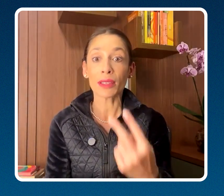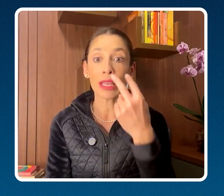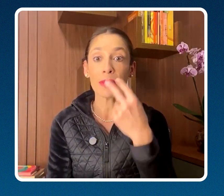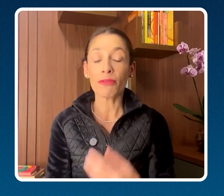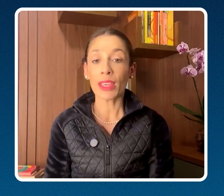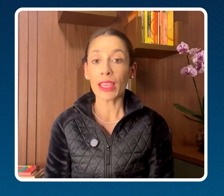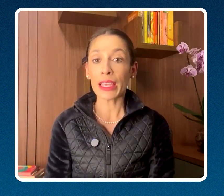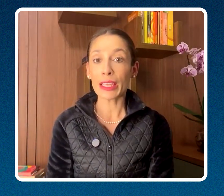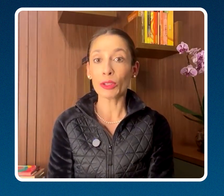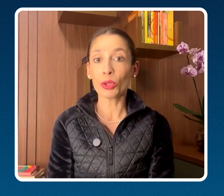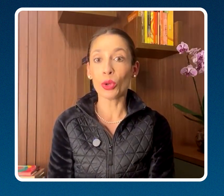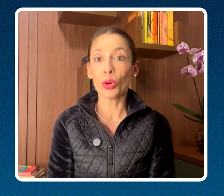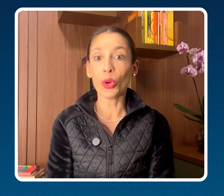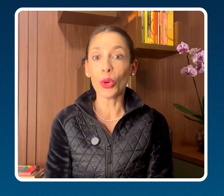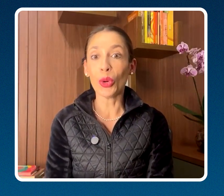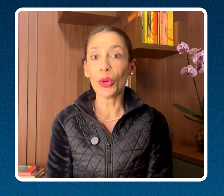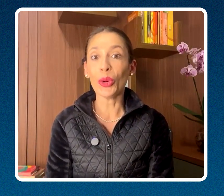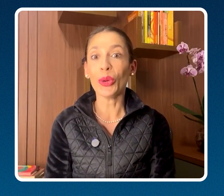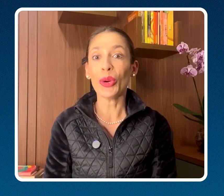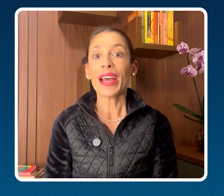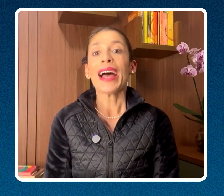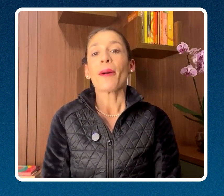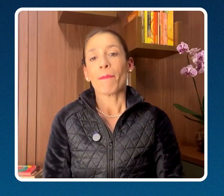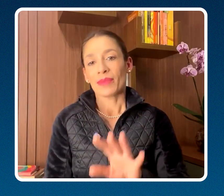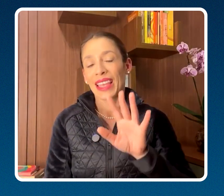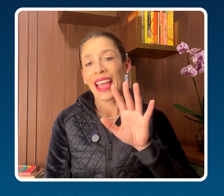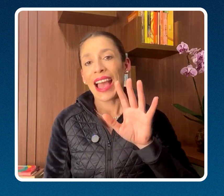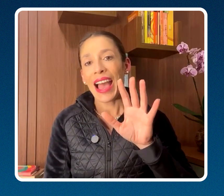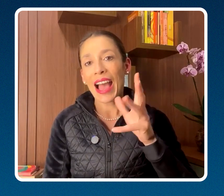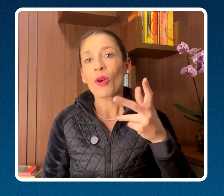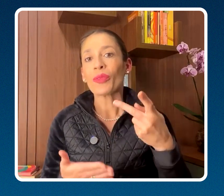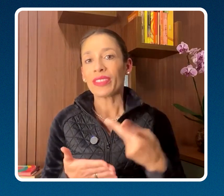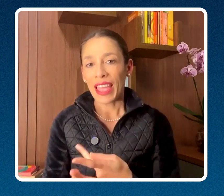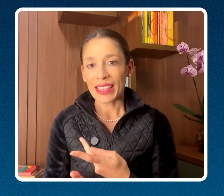Você não tá me vendo. Não tô te vendo, quero te ver.